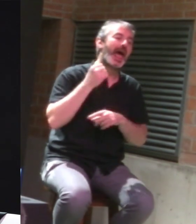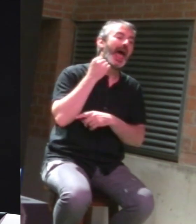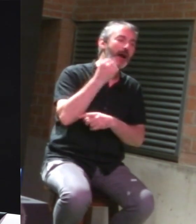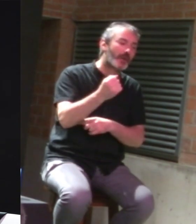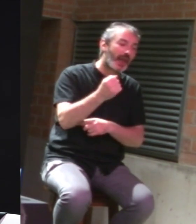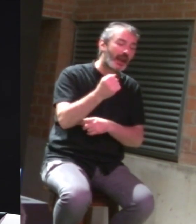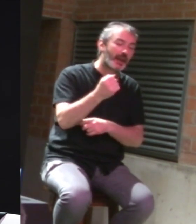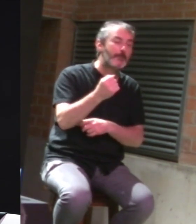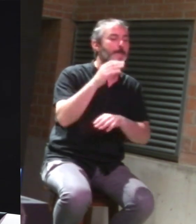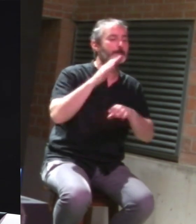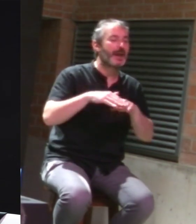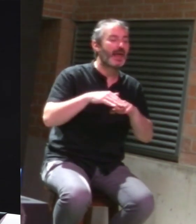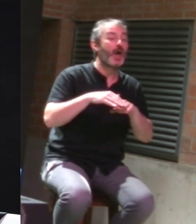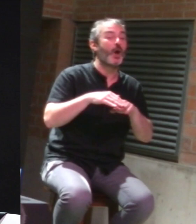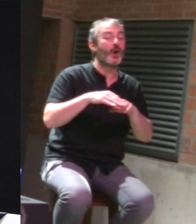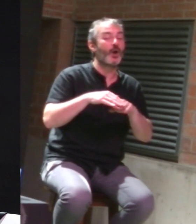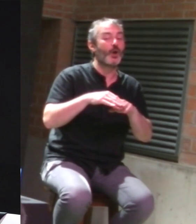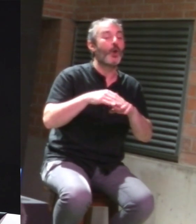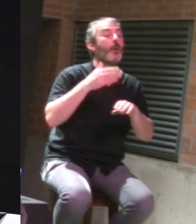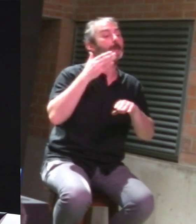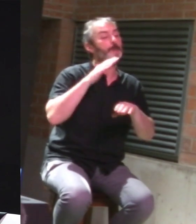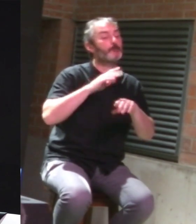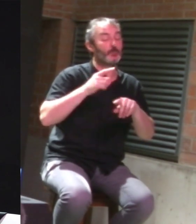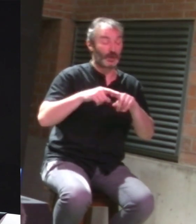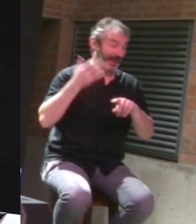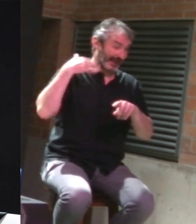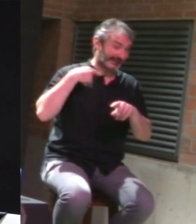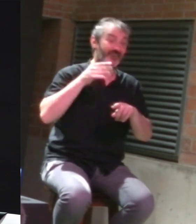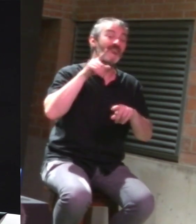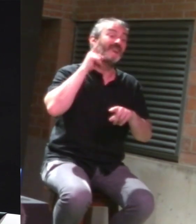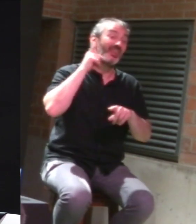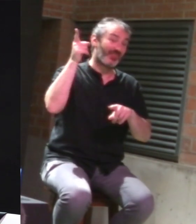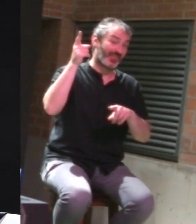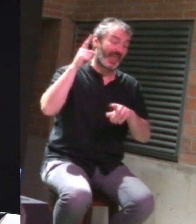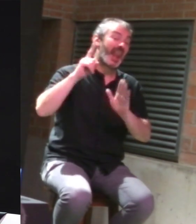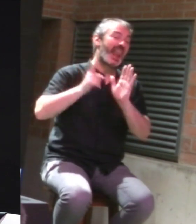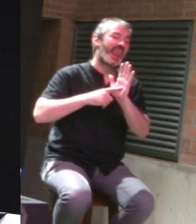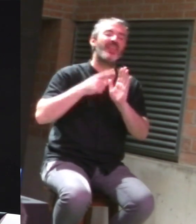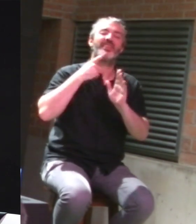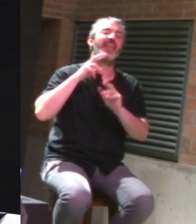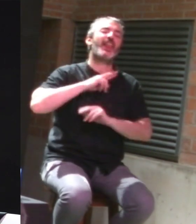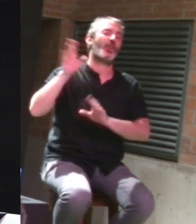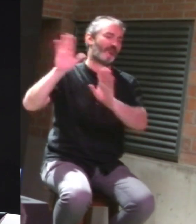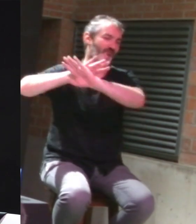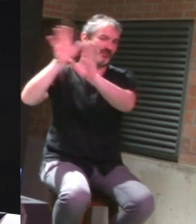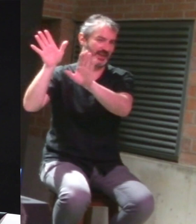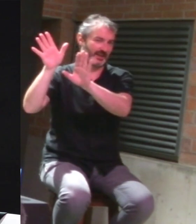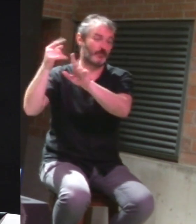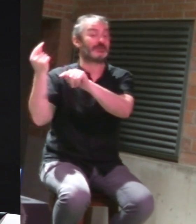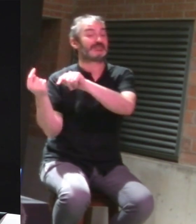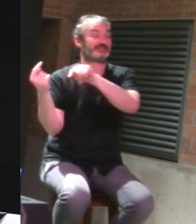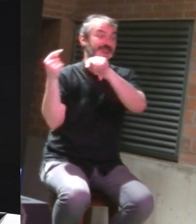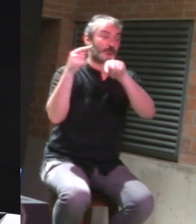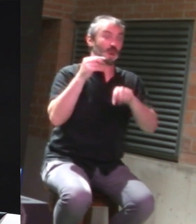Canalejas perquè impedia l'entrada d'Espanya de més ordres religioses. Sabeu que a França s'imposava la laïcitat, i llavors venien a